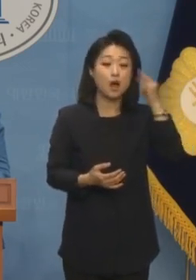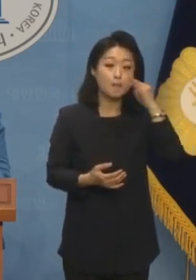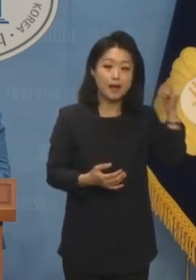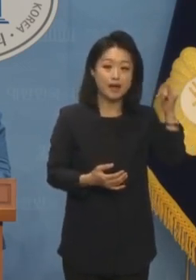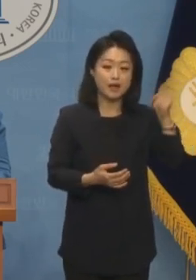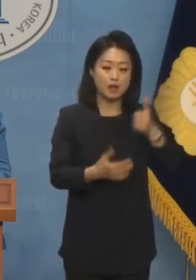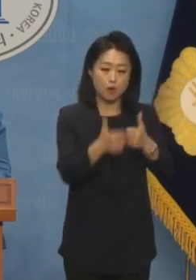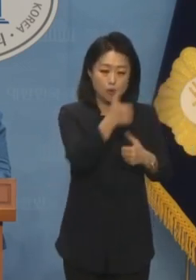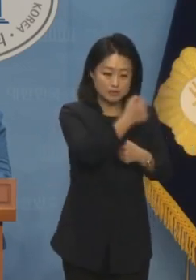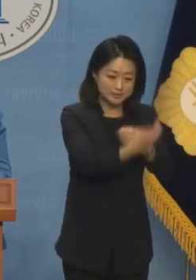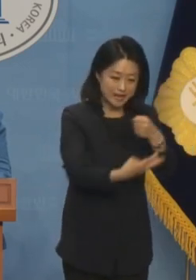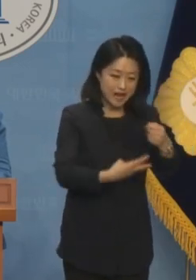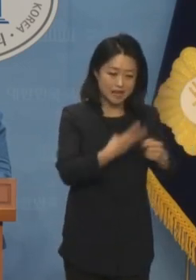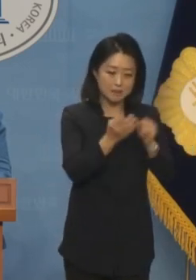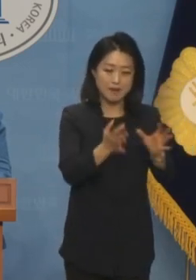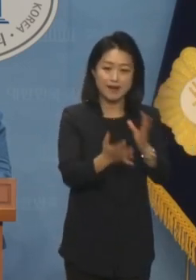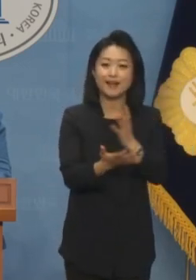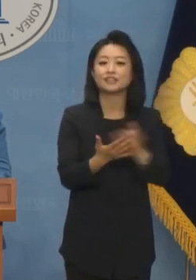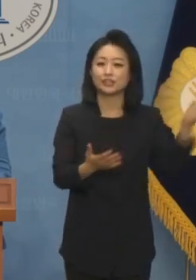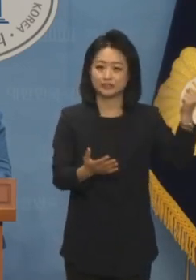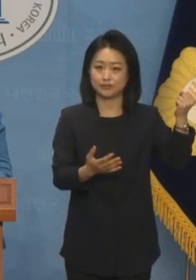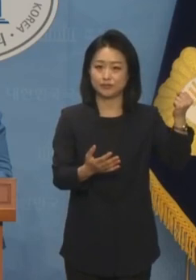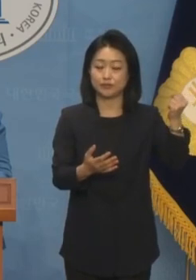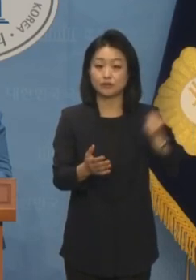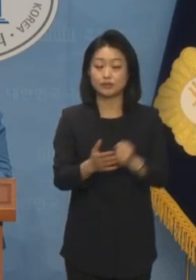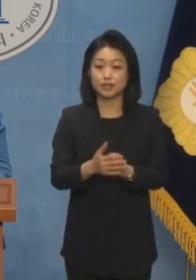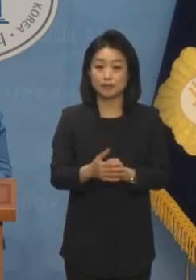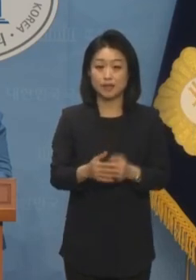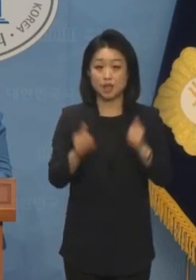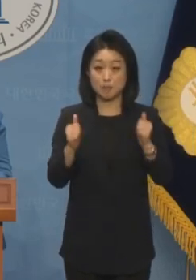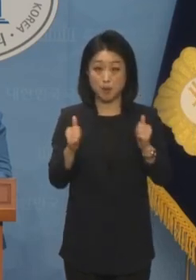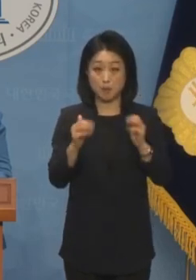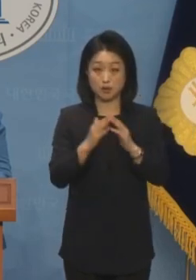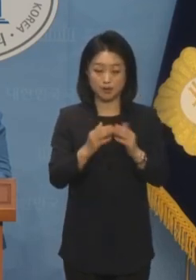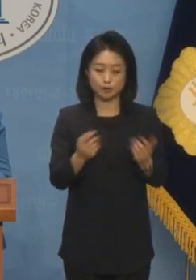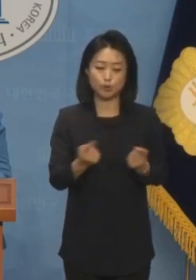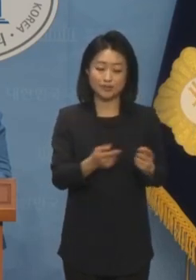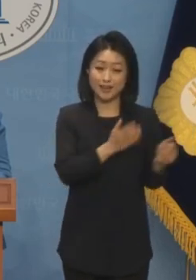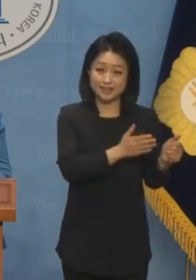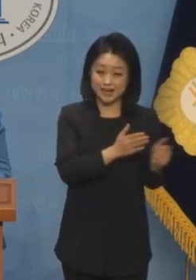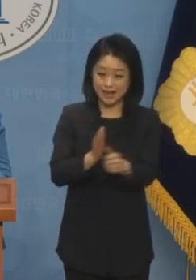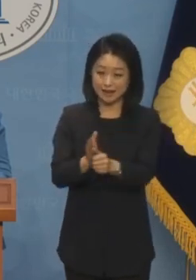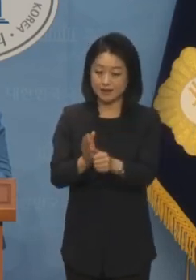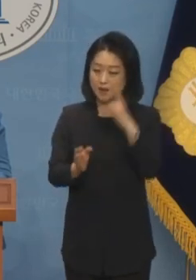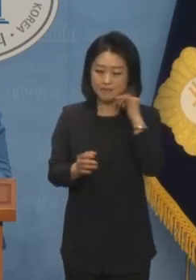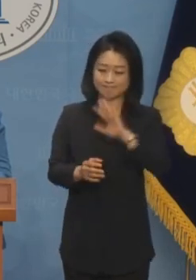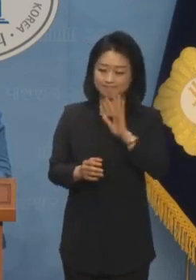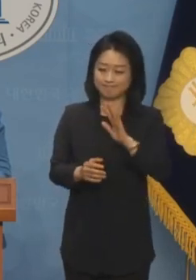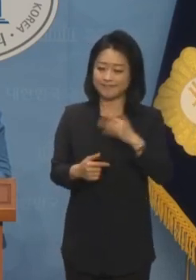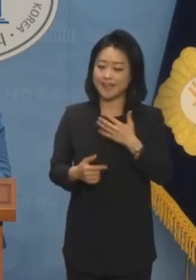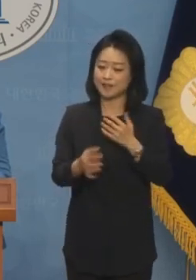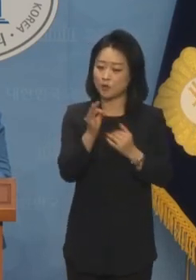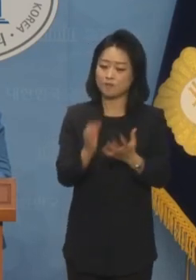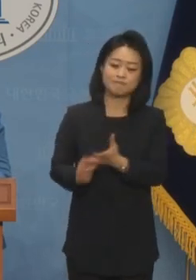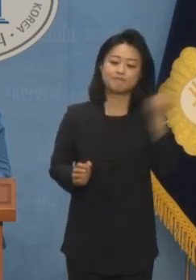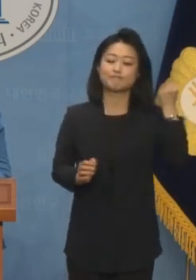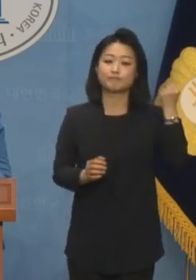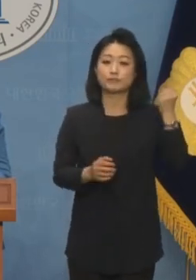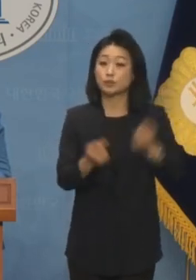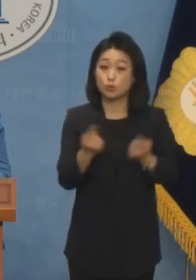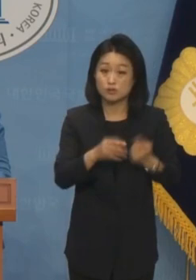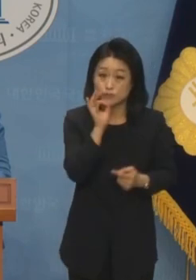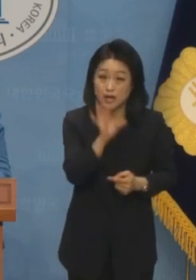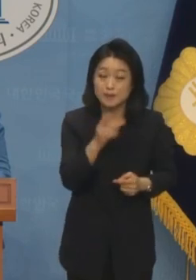만에 갖고 갔습니다. 법원은 조정하자고 했지만 그 엄마는 가져가야 된다고 했습니다. 조정도